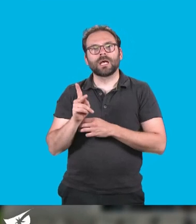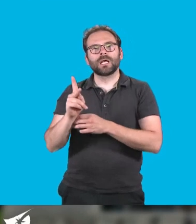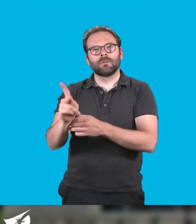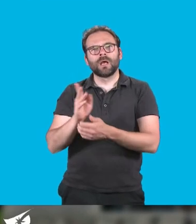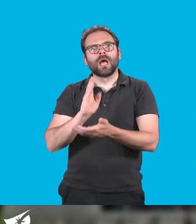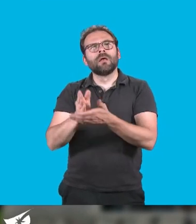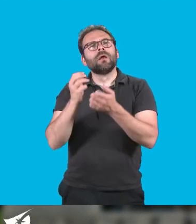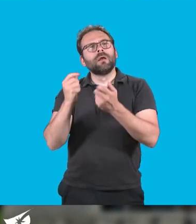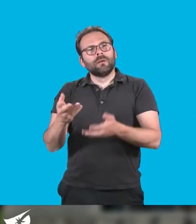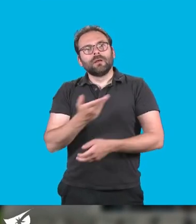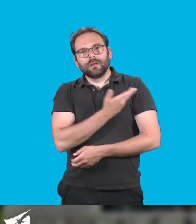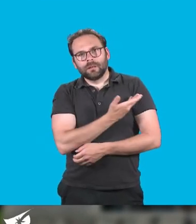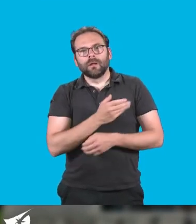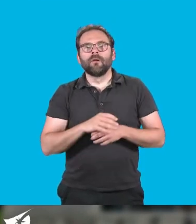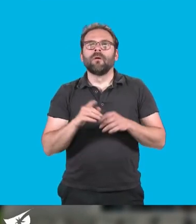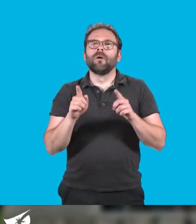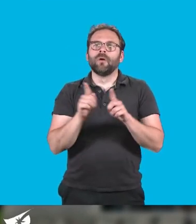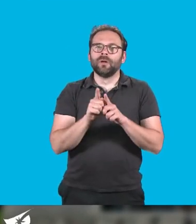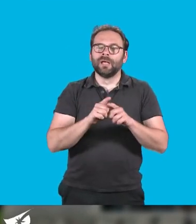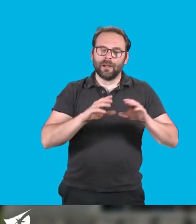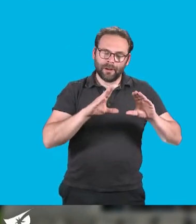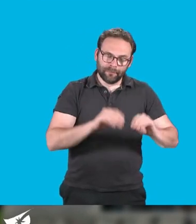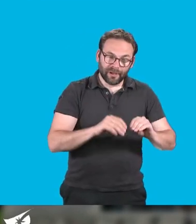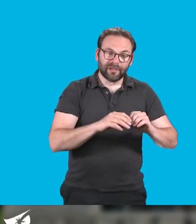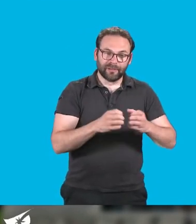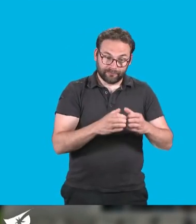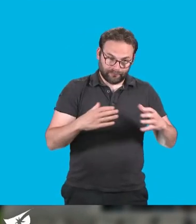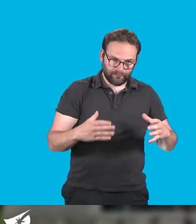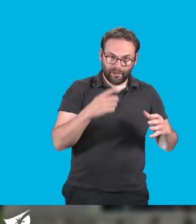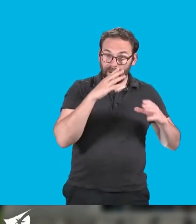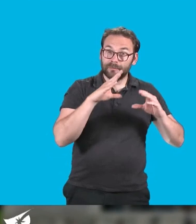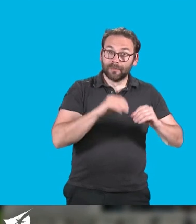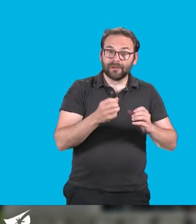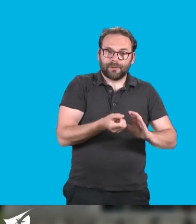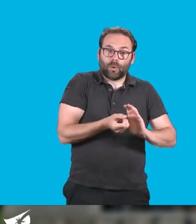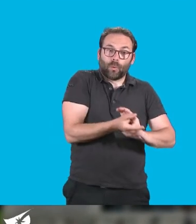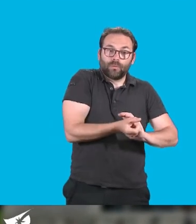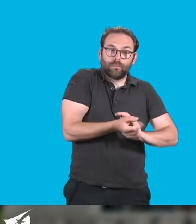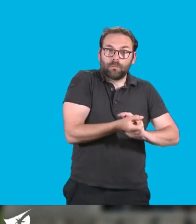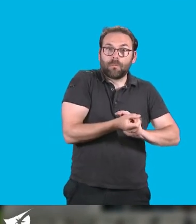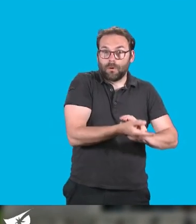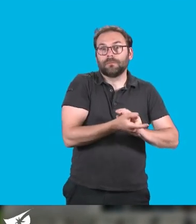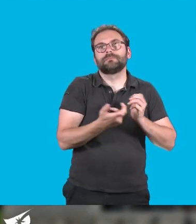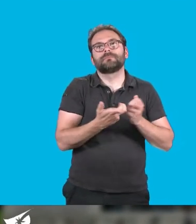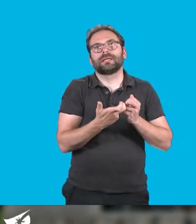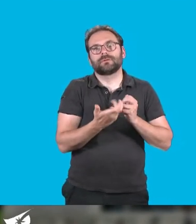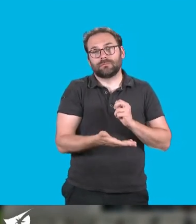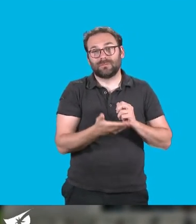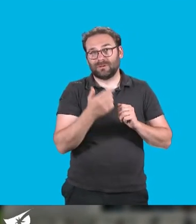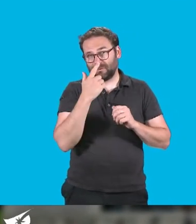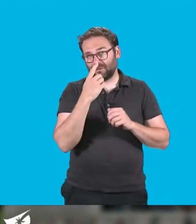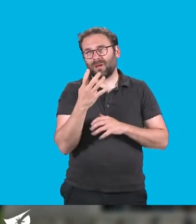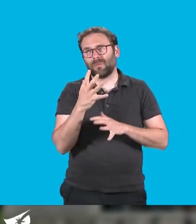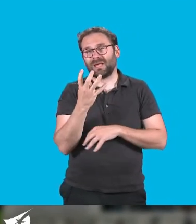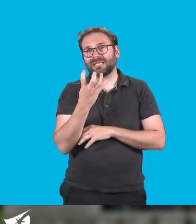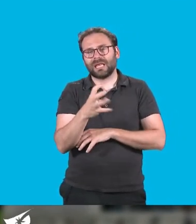sur nos canalisations, sur nos postes à redimensionner, postes de refoulement notamment. Nous en avons près de 400, si je